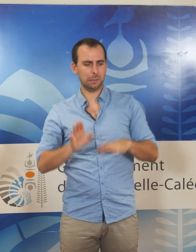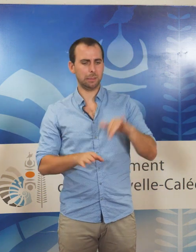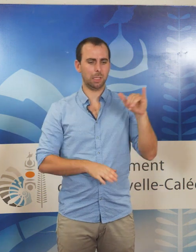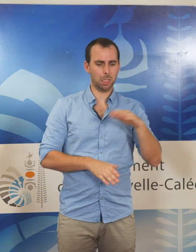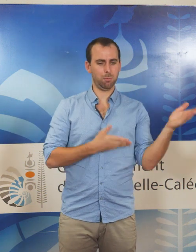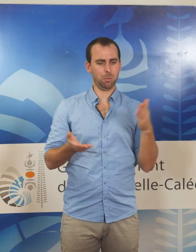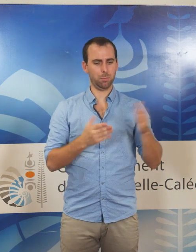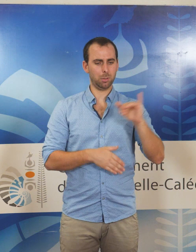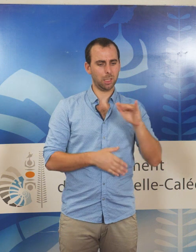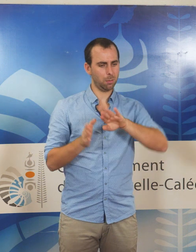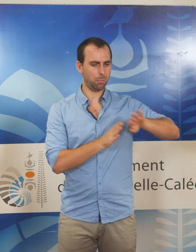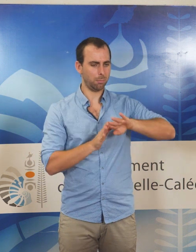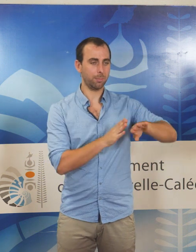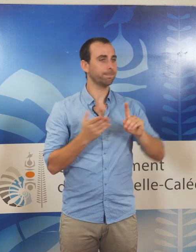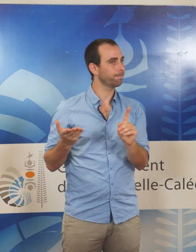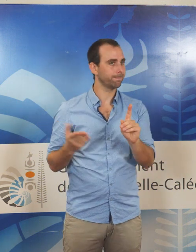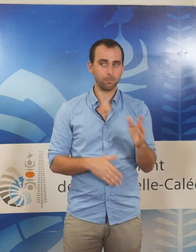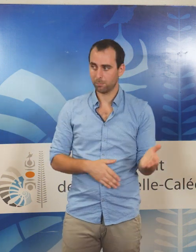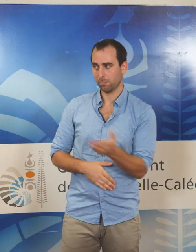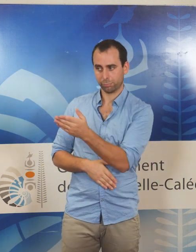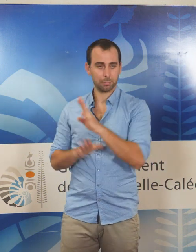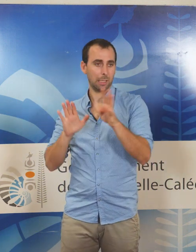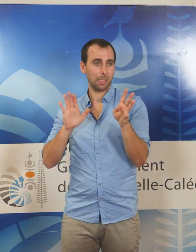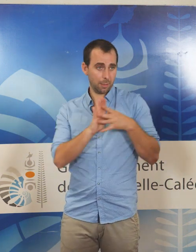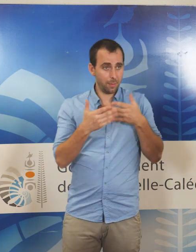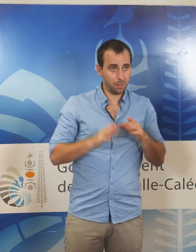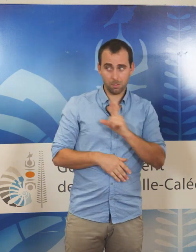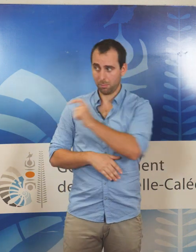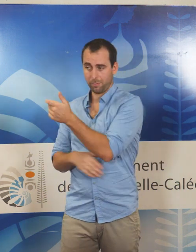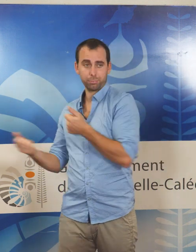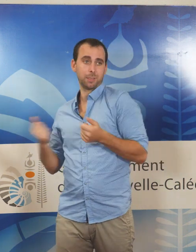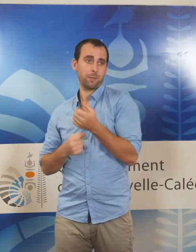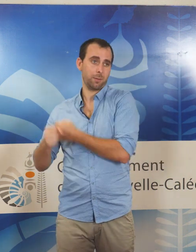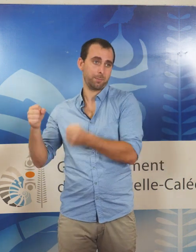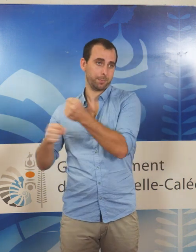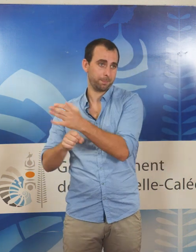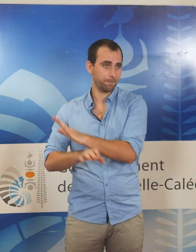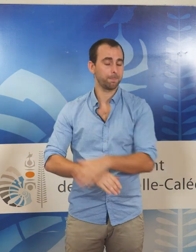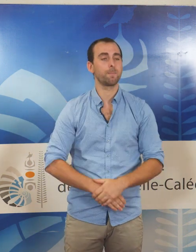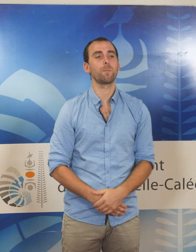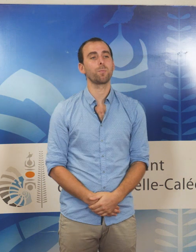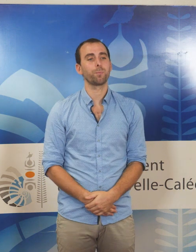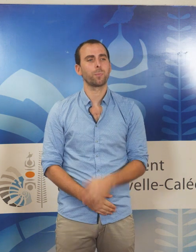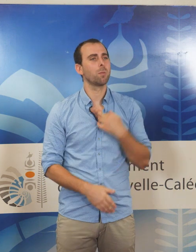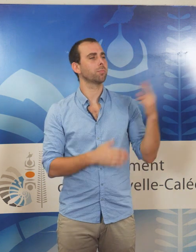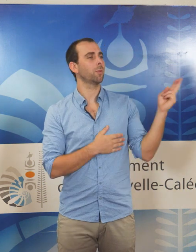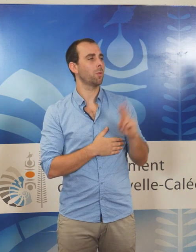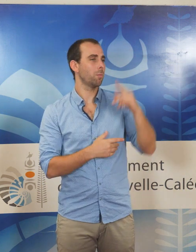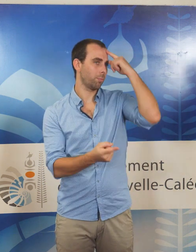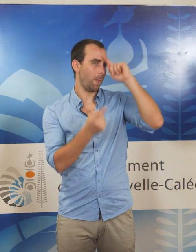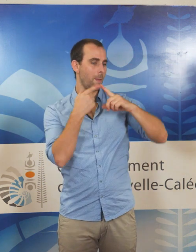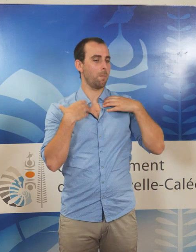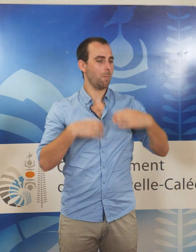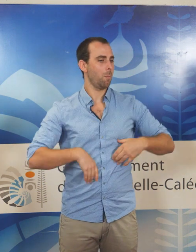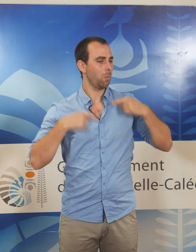fixer la liste de critères et c'est ensuite les services qui doivent mettre en œuvre. Je reviens sur le communiqué de ce matin par les membres du